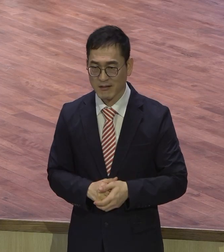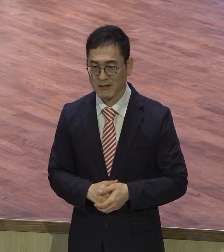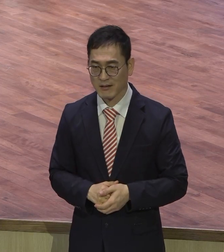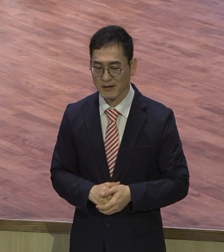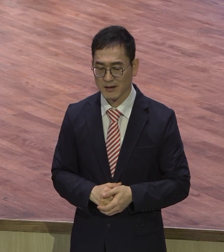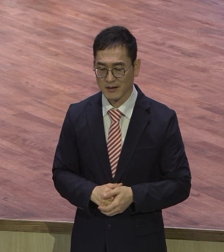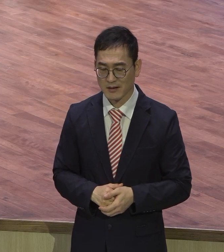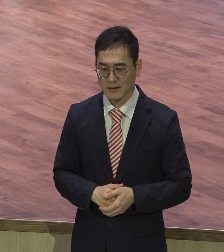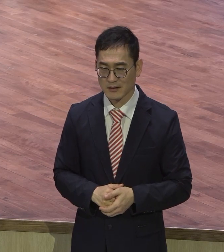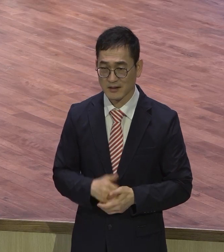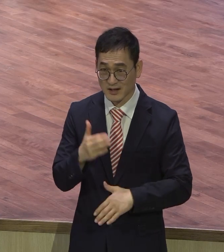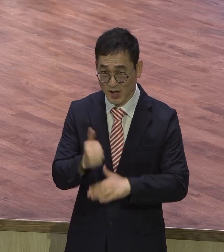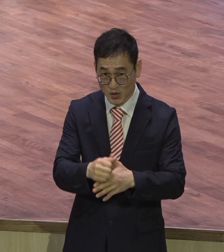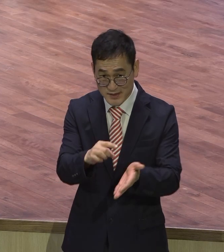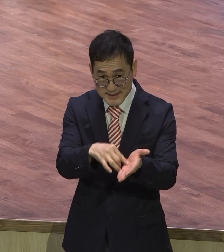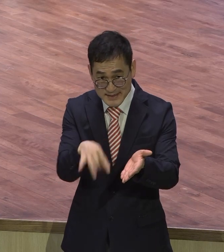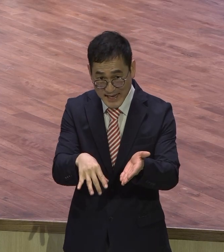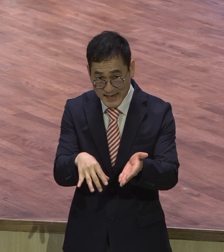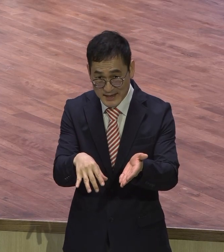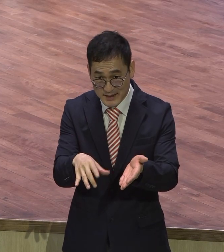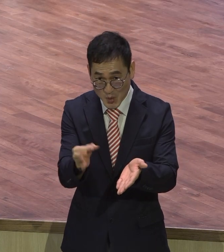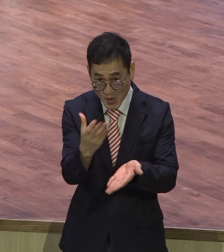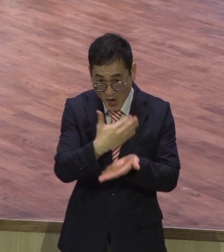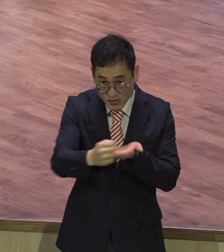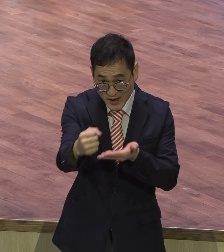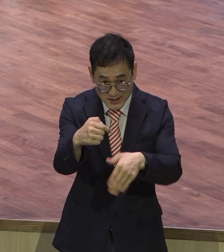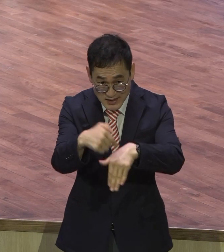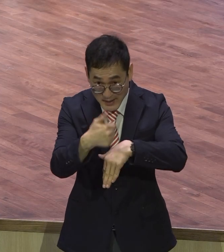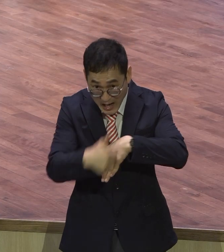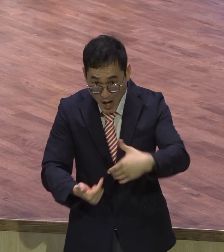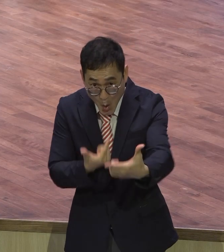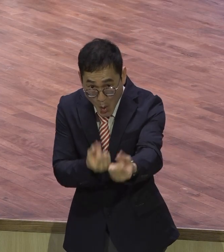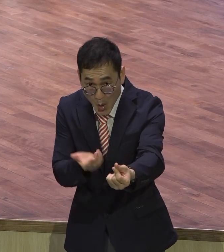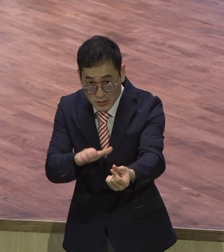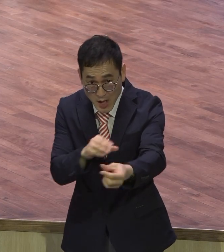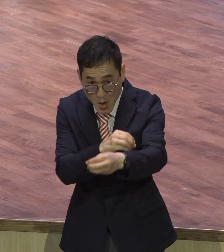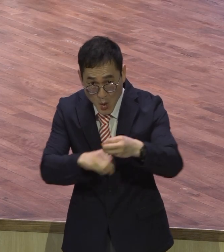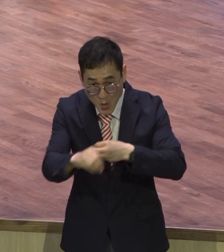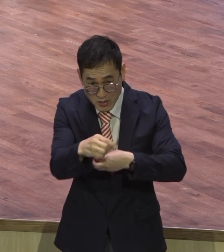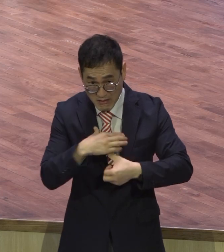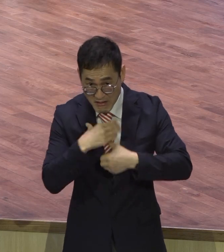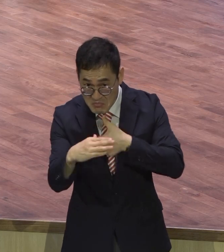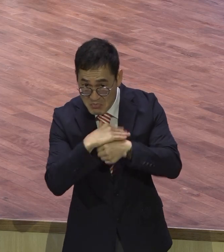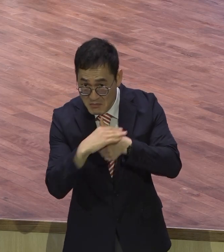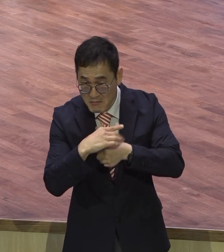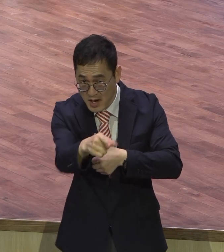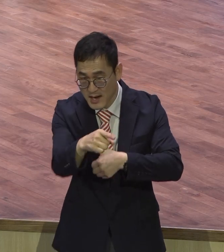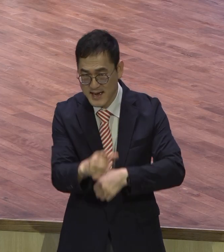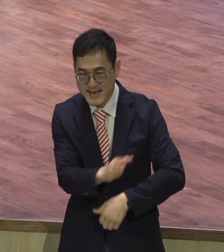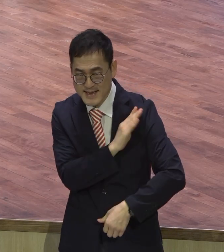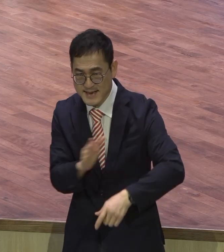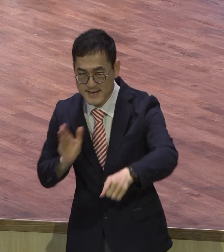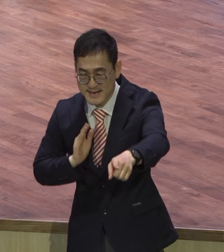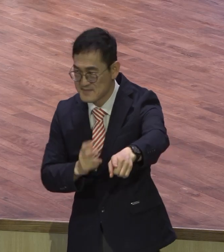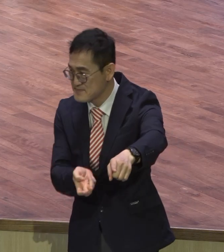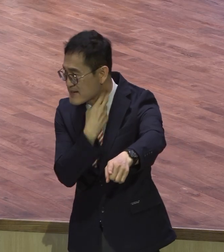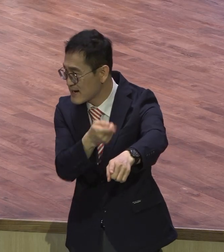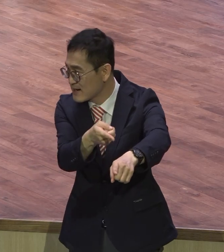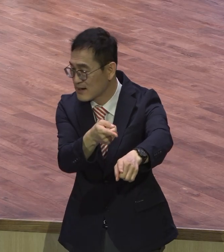그러면 민족의 반역자로 찍었습니다. 도둑놈 중에 가장 큰 도둑놈들이요. 허가난